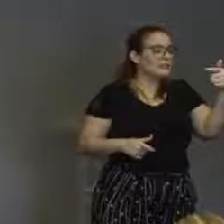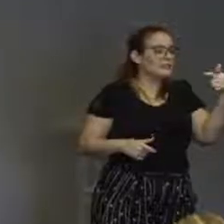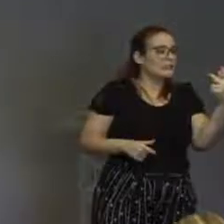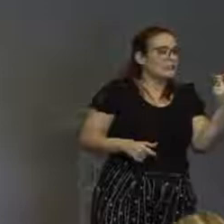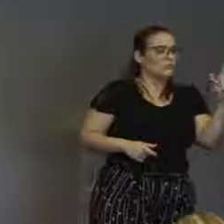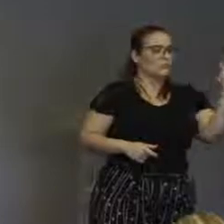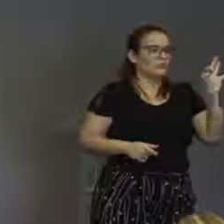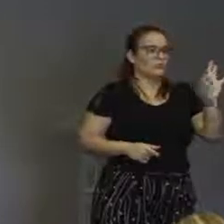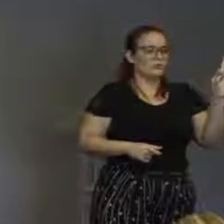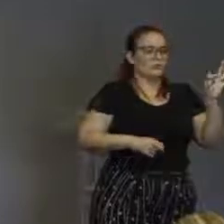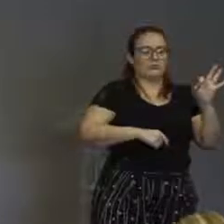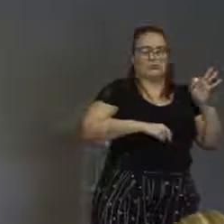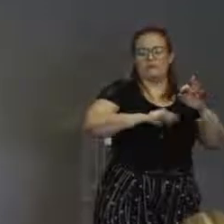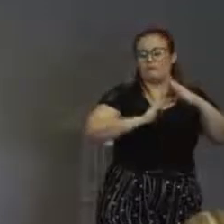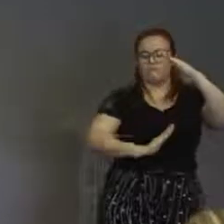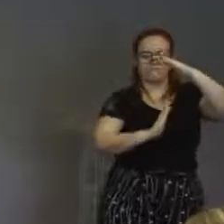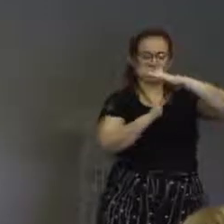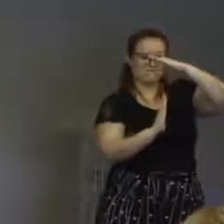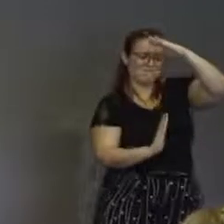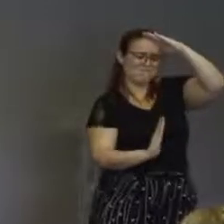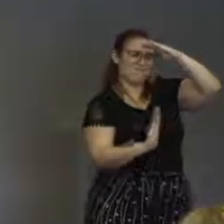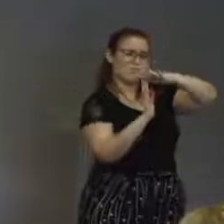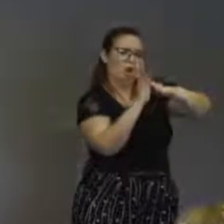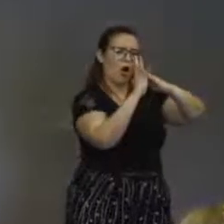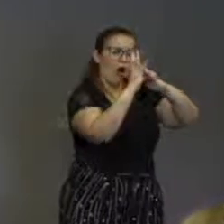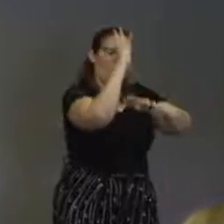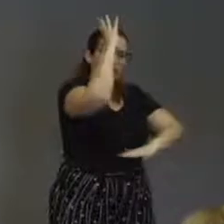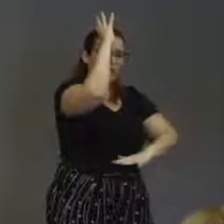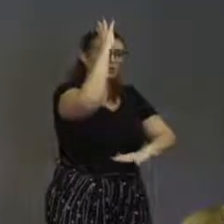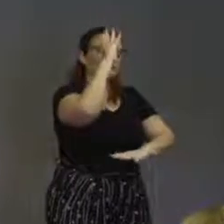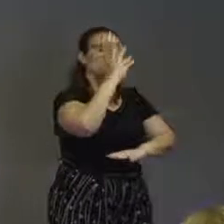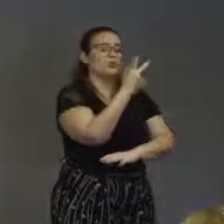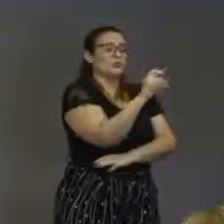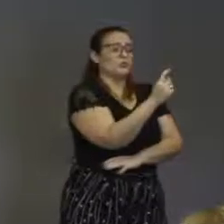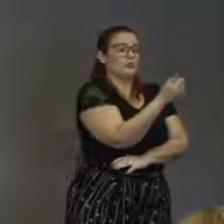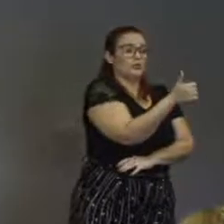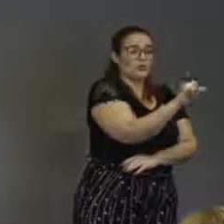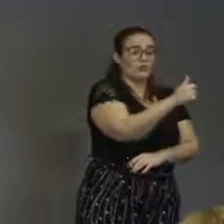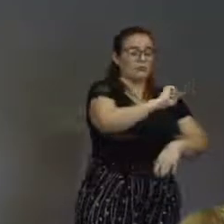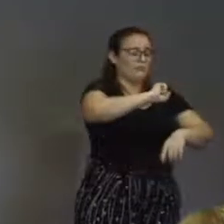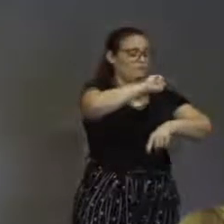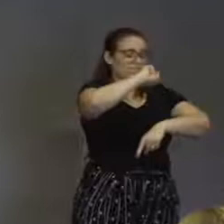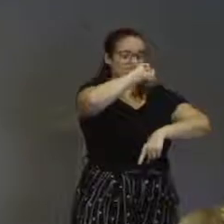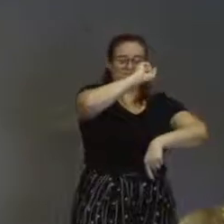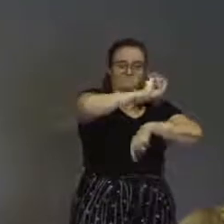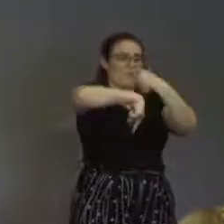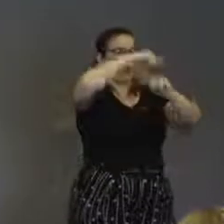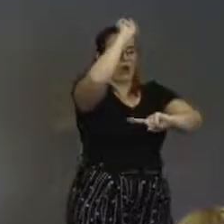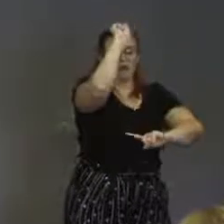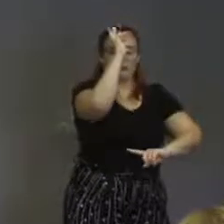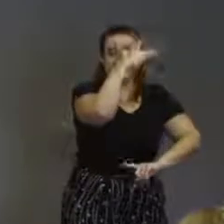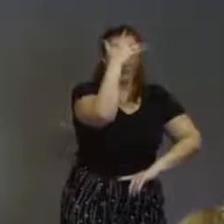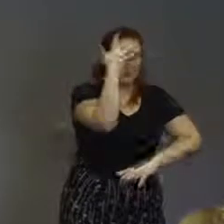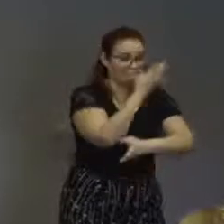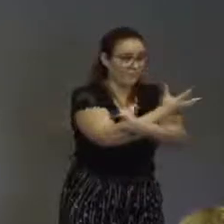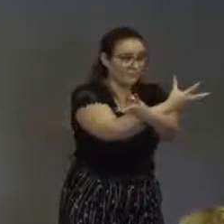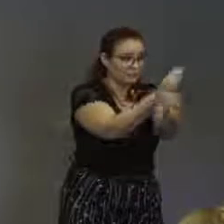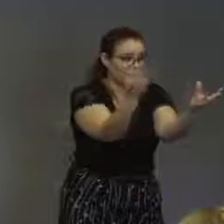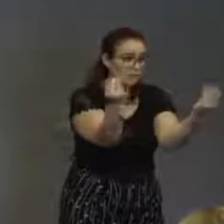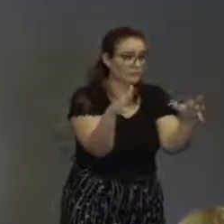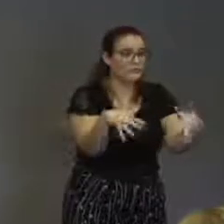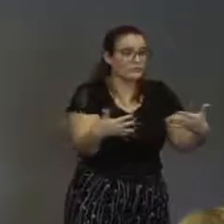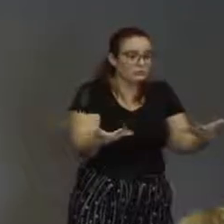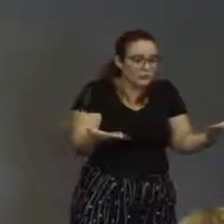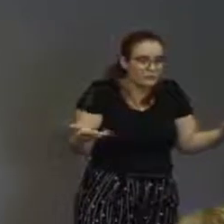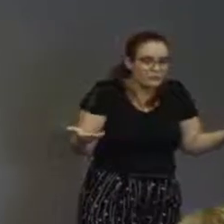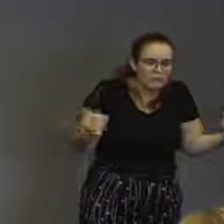de 3,6 bilhões de população urbana em 2011 para 6,3. É muita gente. Ou seja, ou a gente resolve